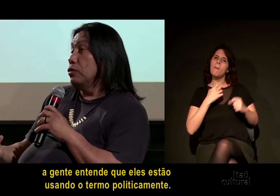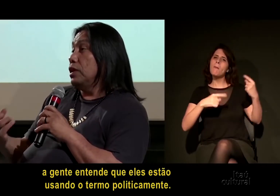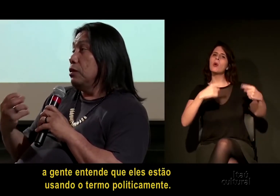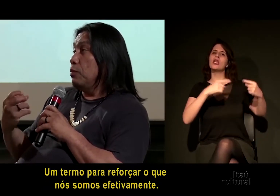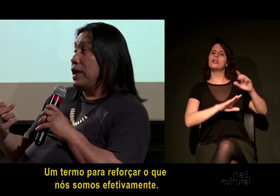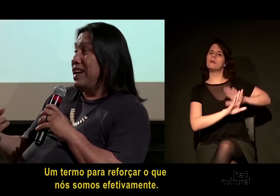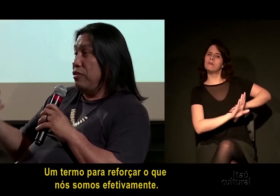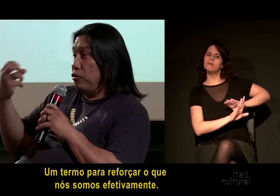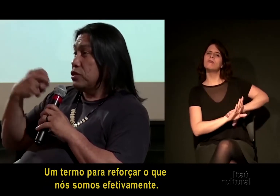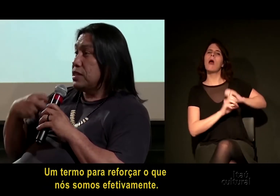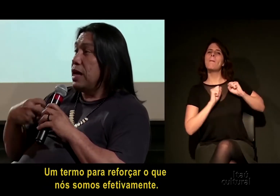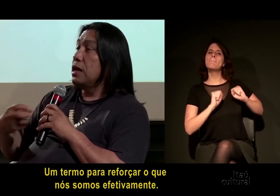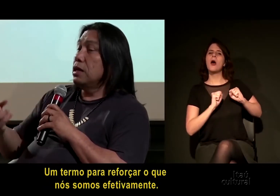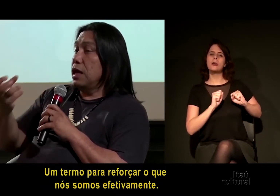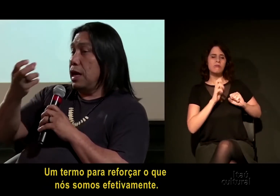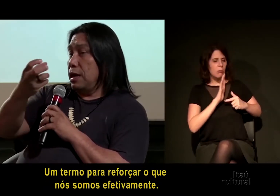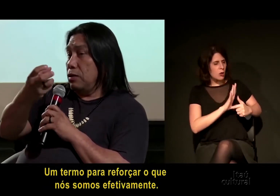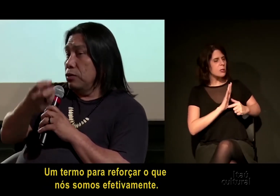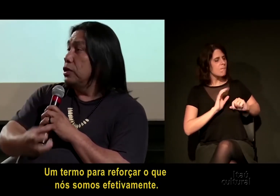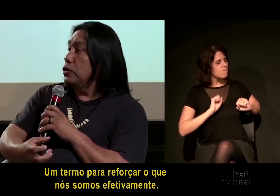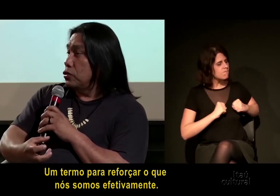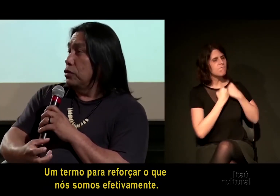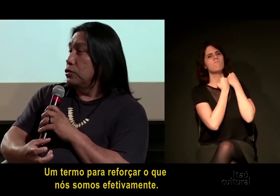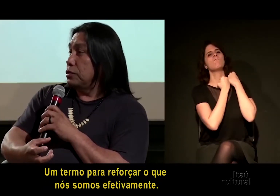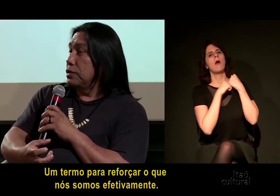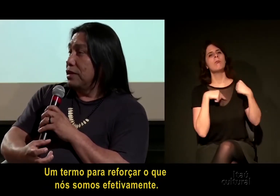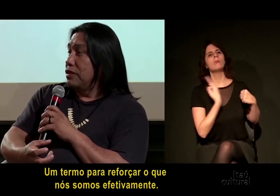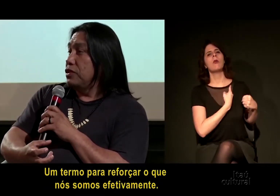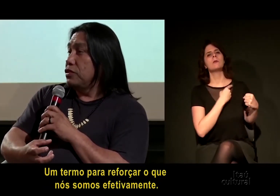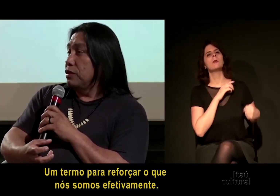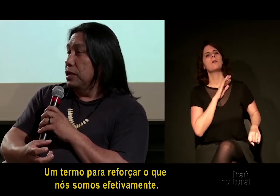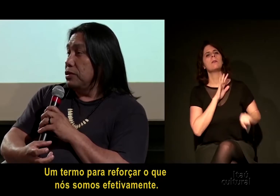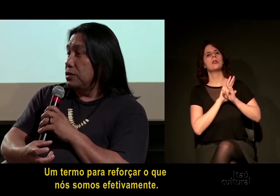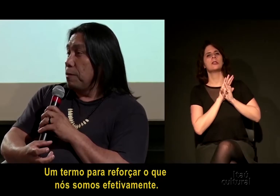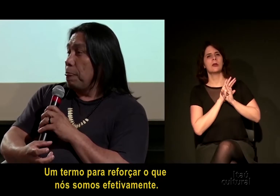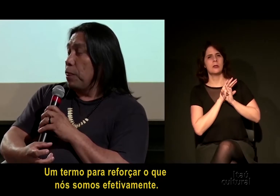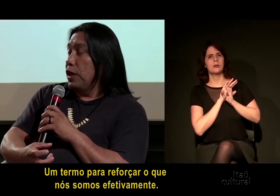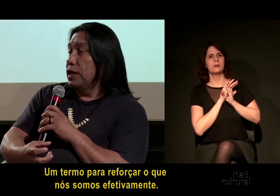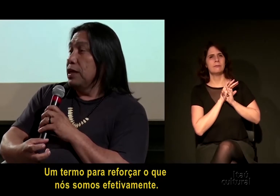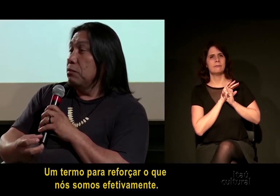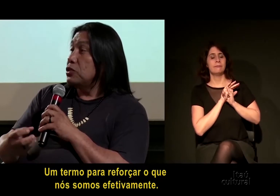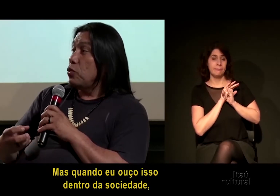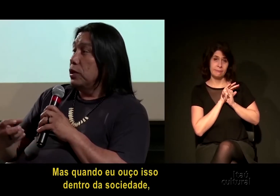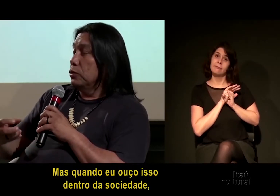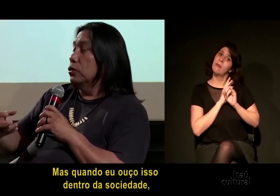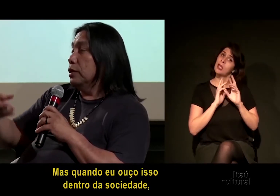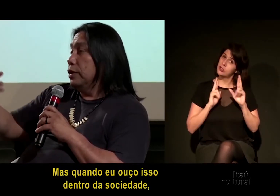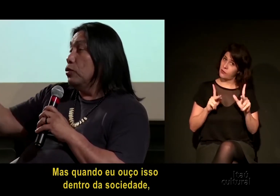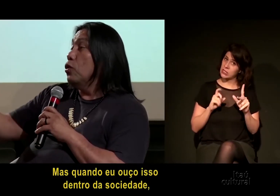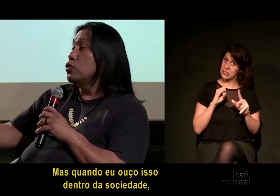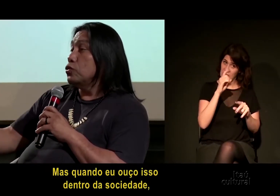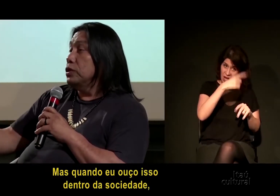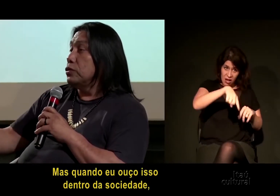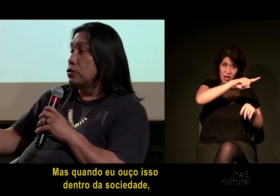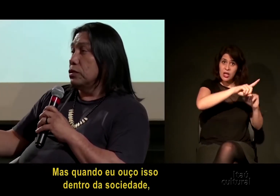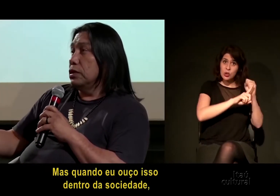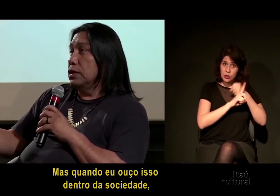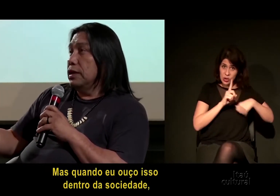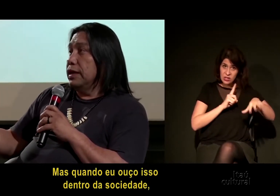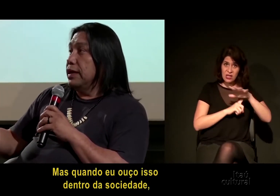termo para reforçar o que nós somos, efetivamente, né? Mas quando eu ouço isso